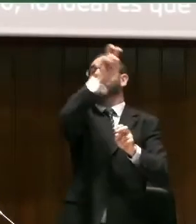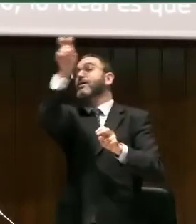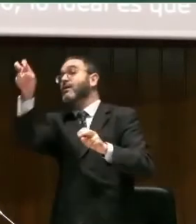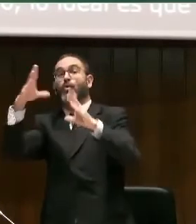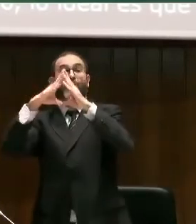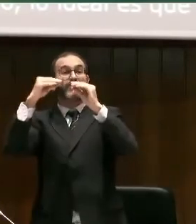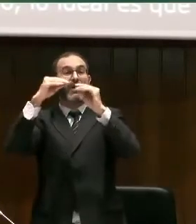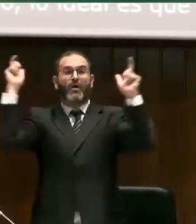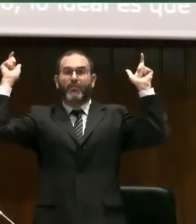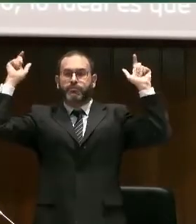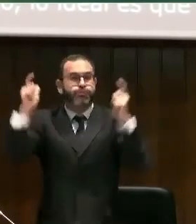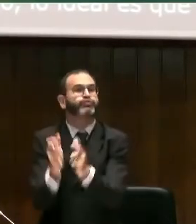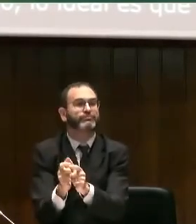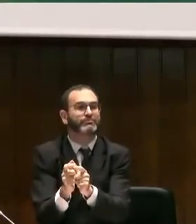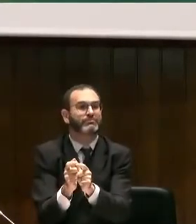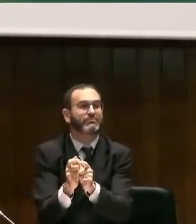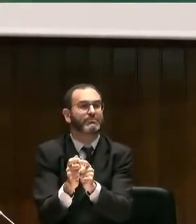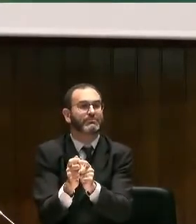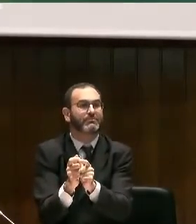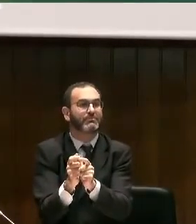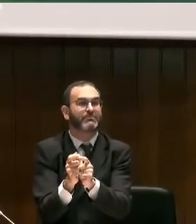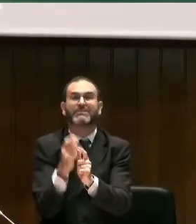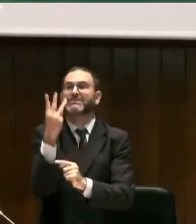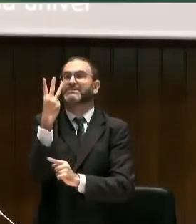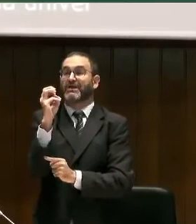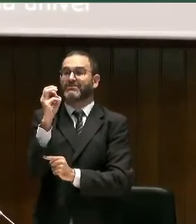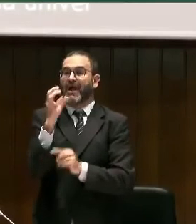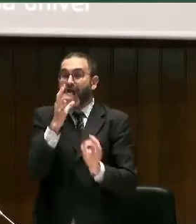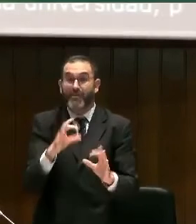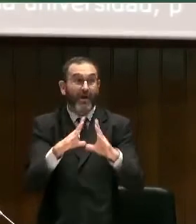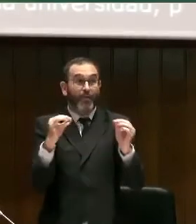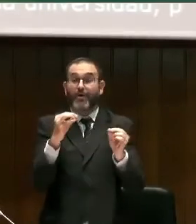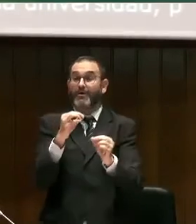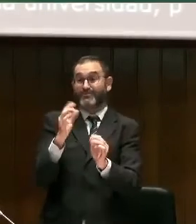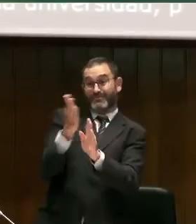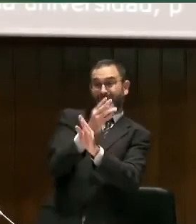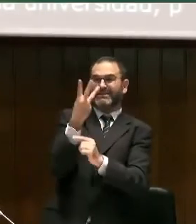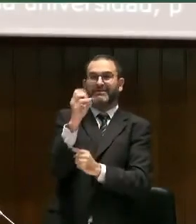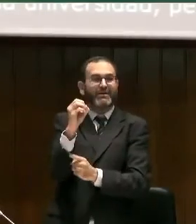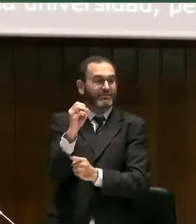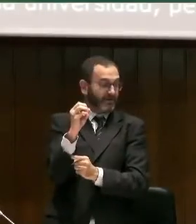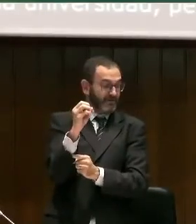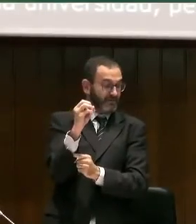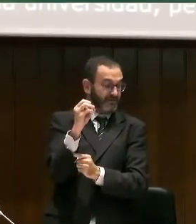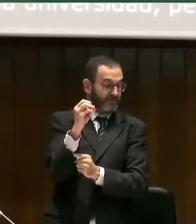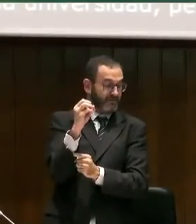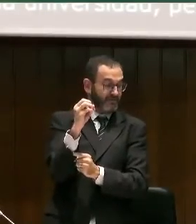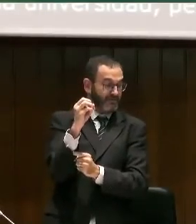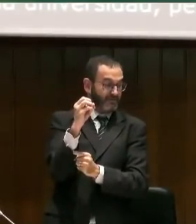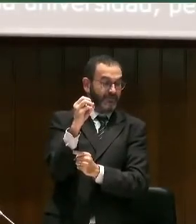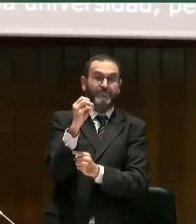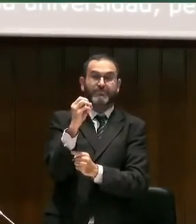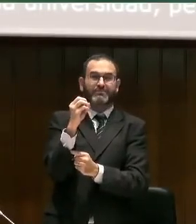Porque cuando hablamos de usuarios y usuarias de lengua de signos en el ámbito educativo, el número decrece enormemente, hasta